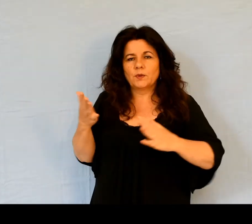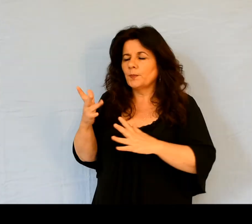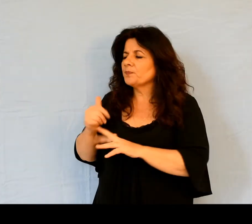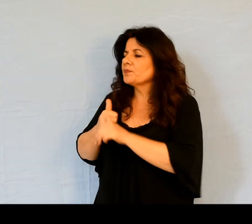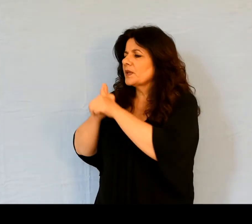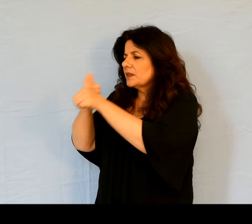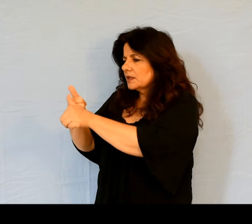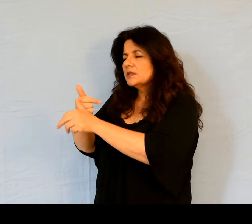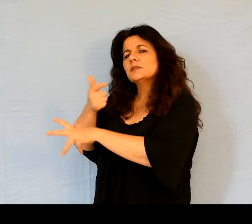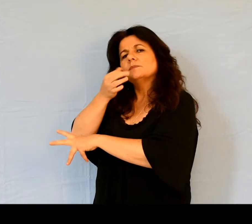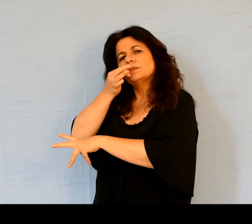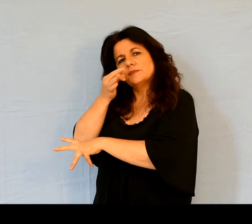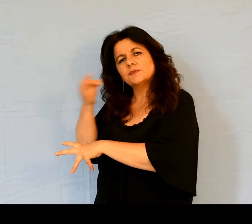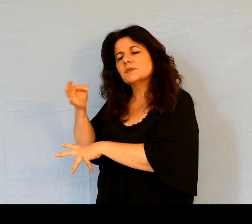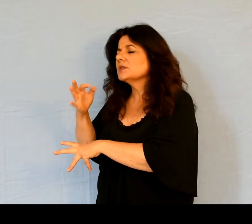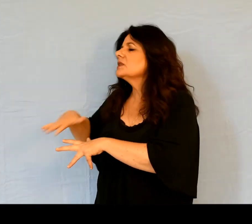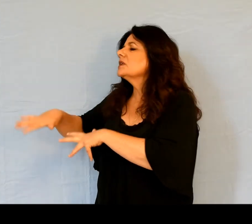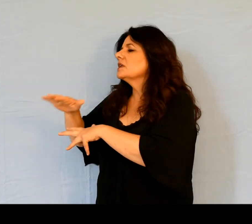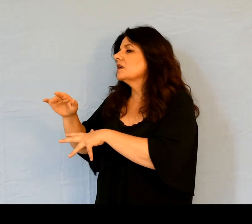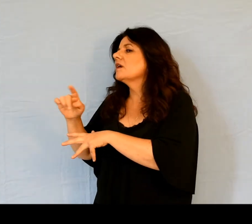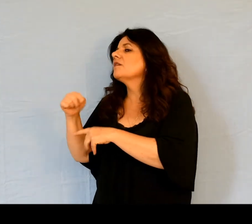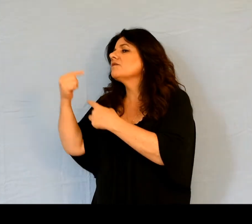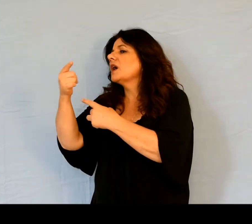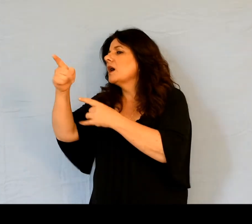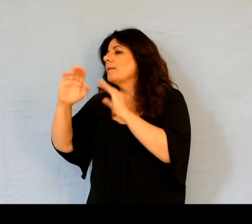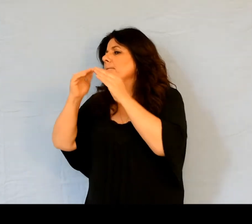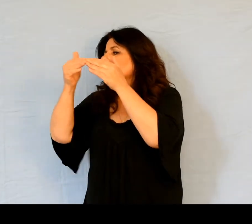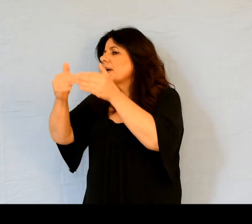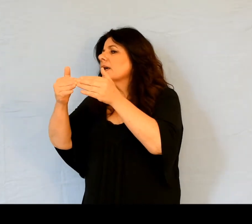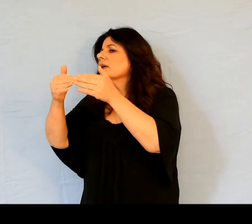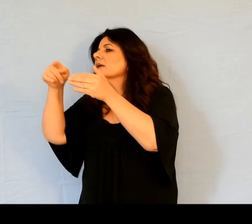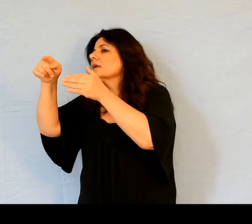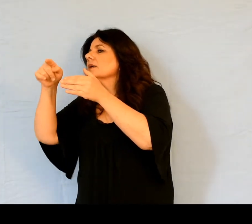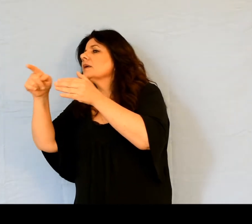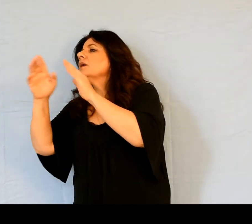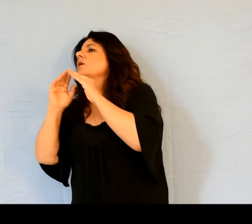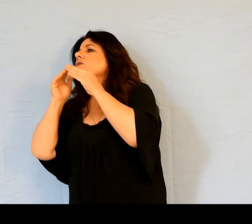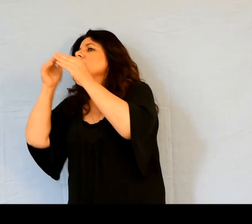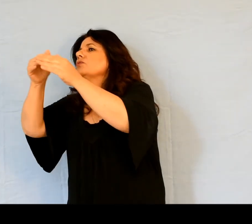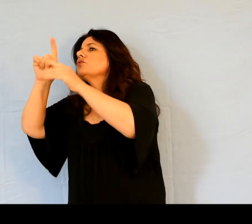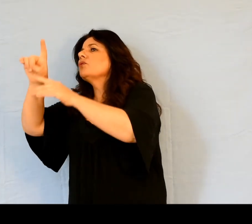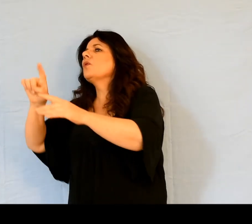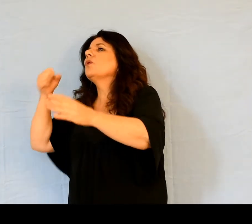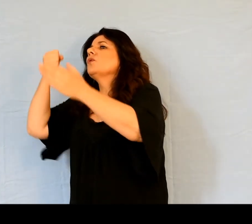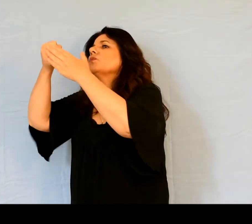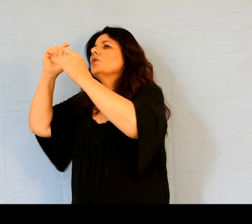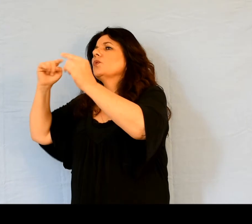barque et à le précéder sur l'autre rive, pendant qu'il renverrait les foules.